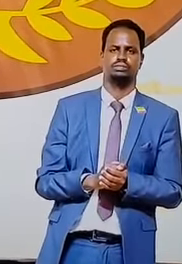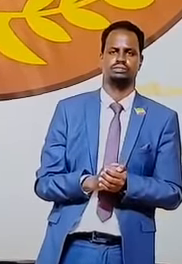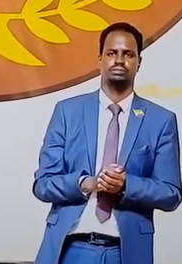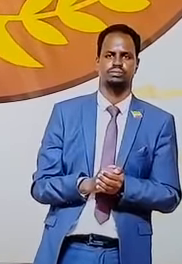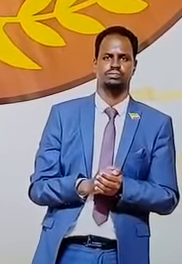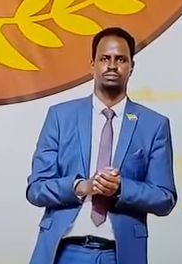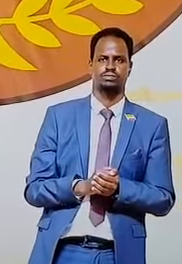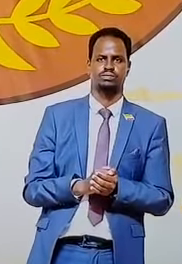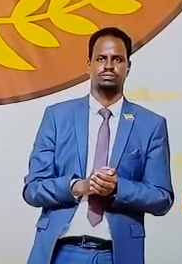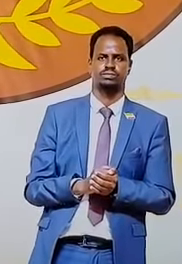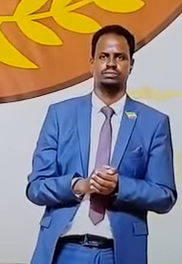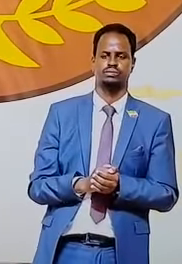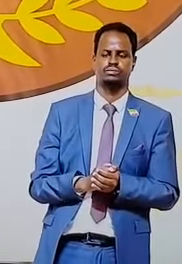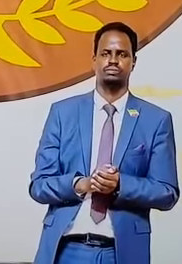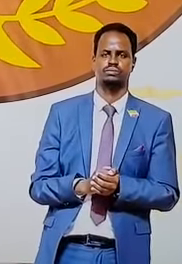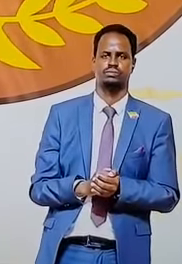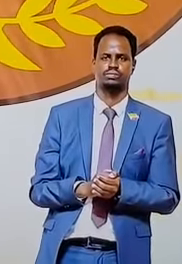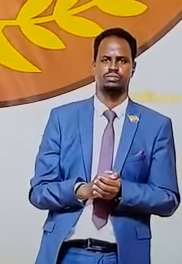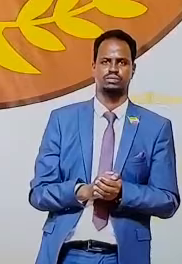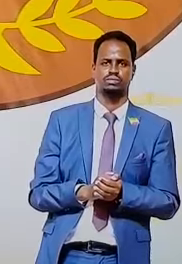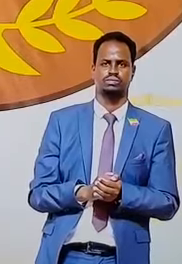dadka gobtiina ma qaataan deeman kadi